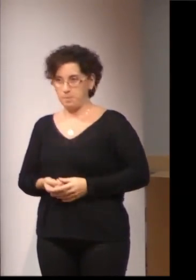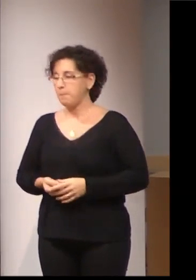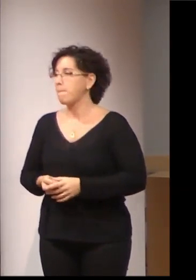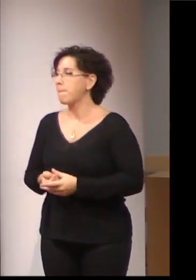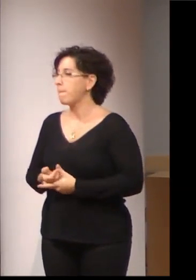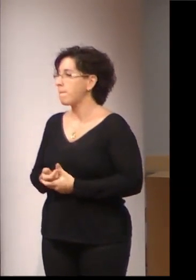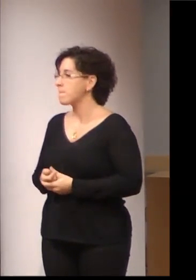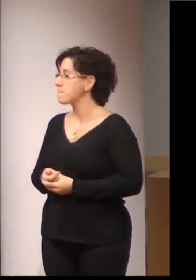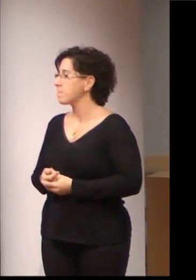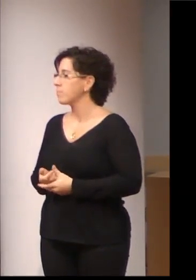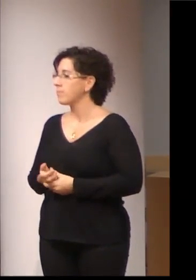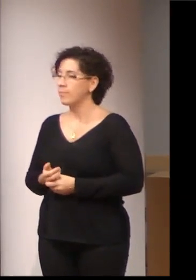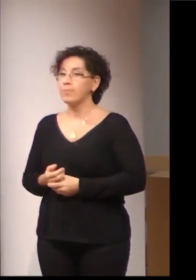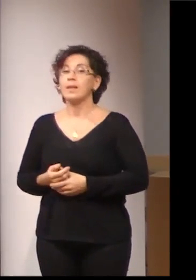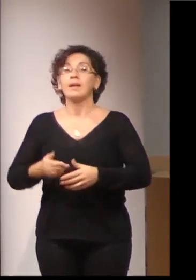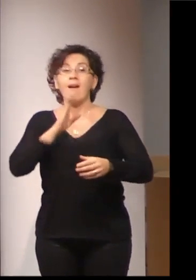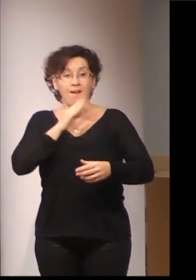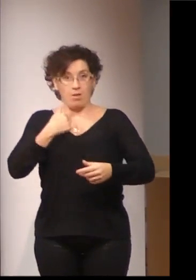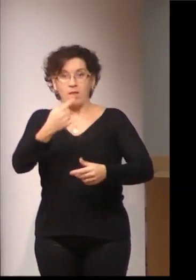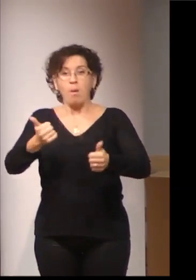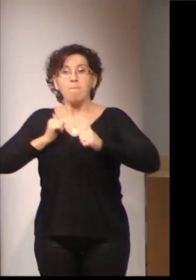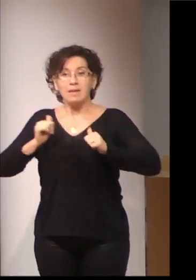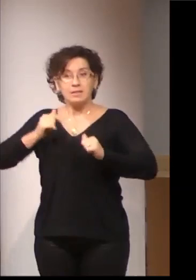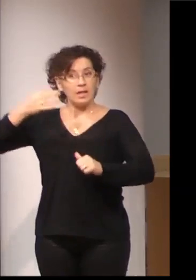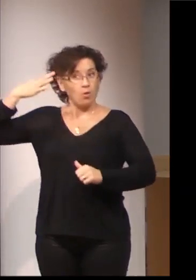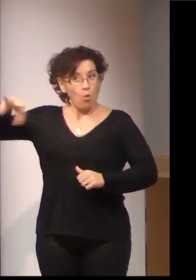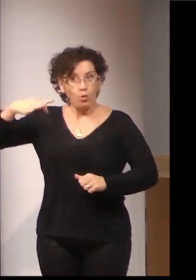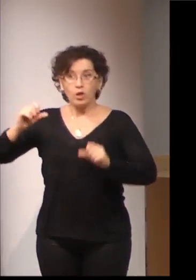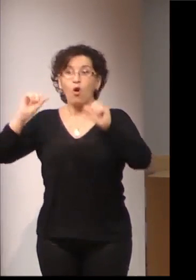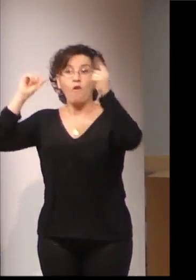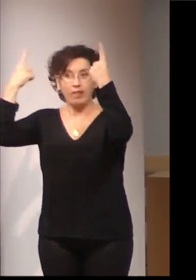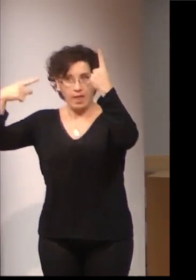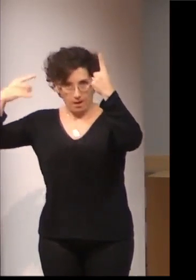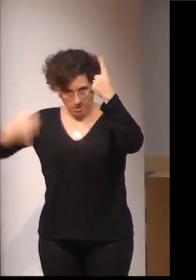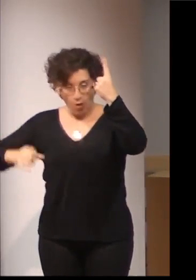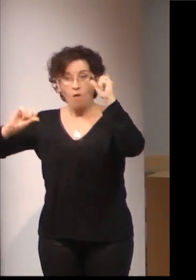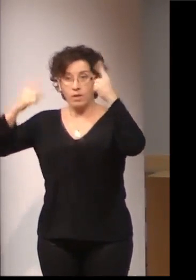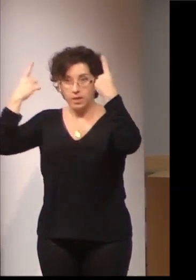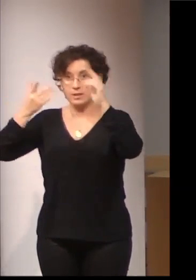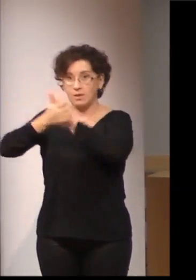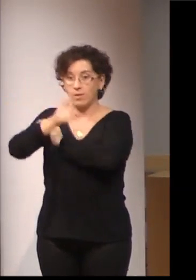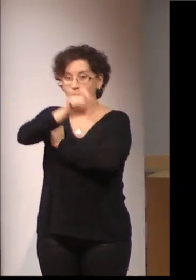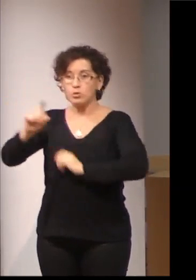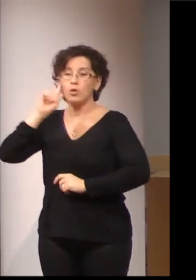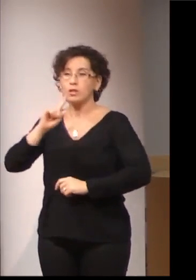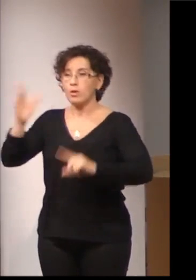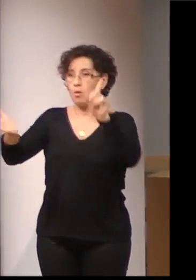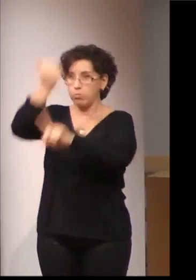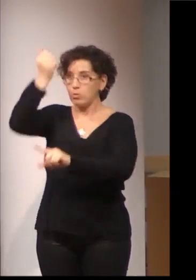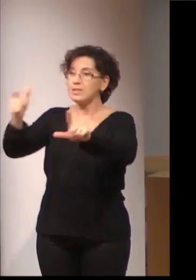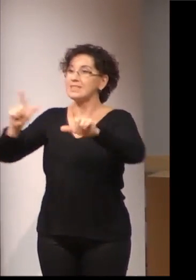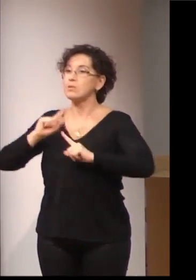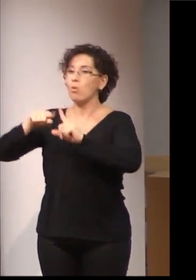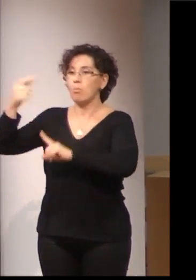Ese es el único máster oficial, insisto, oficial, que permite a las personas sordas obtener un título de posgrado